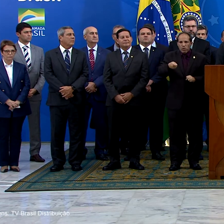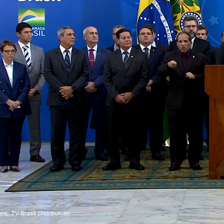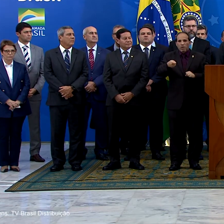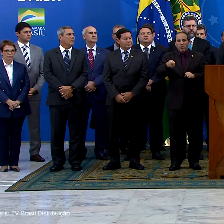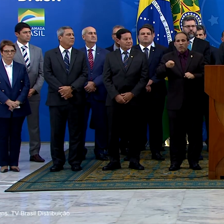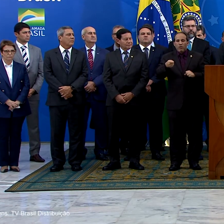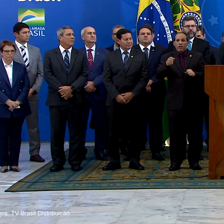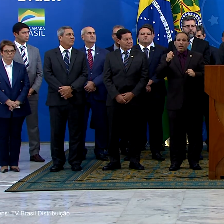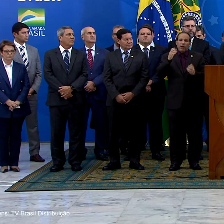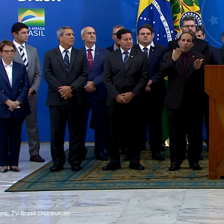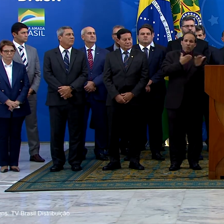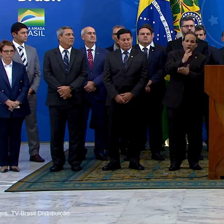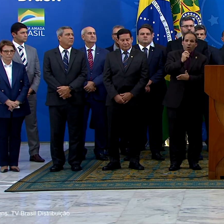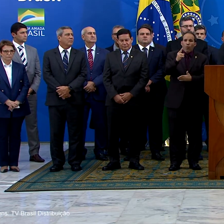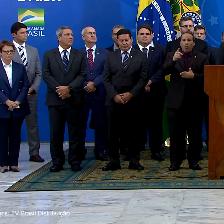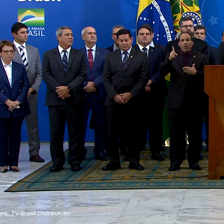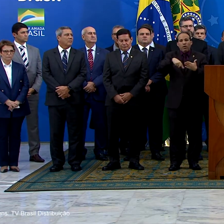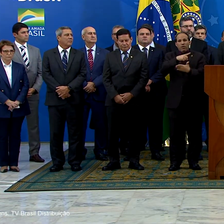da república